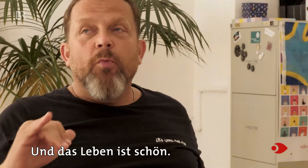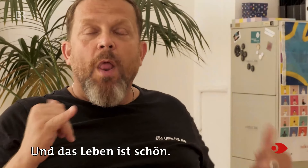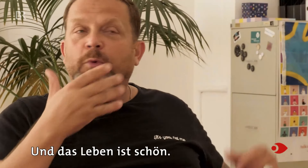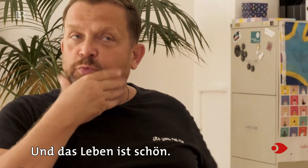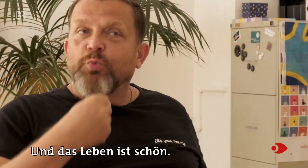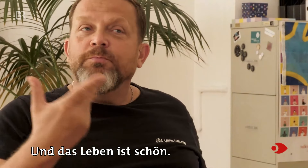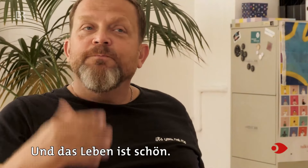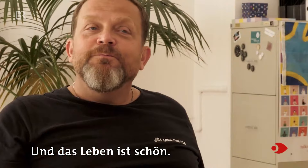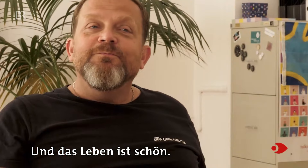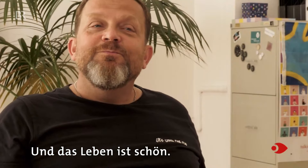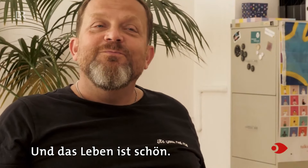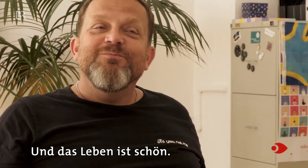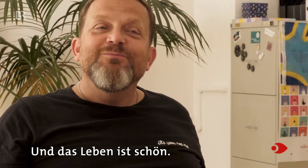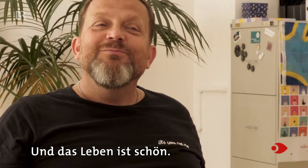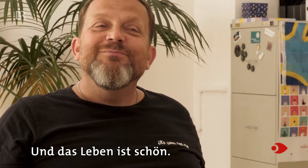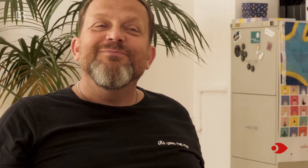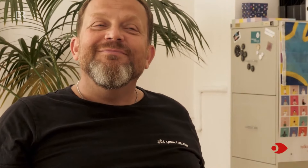Und das Leben ist schön.